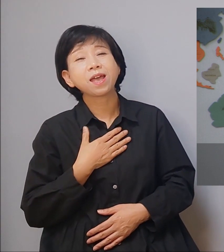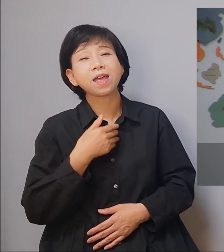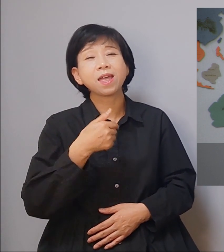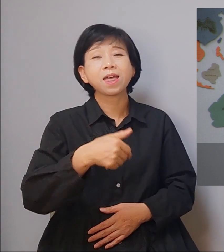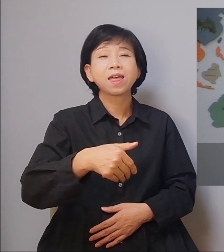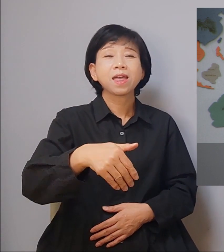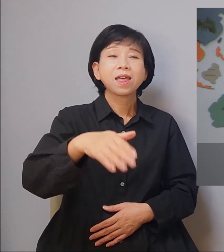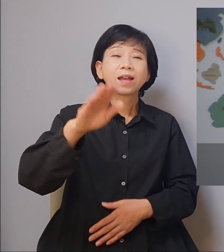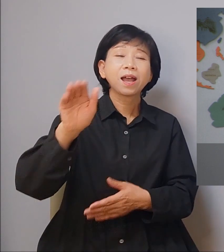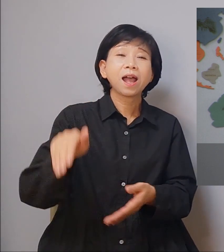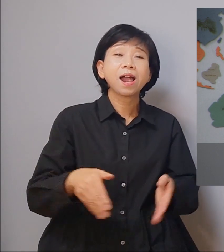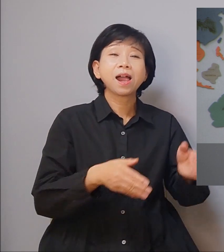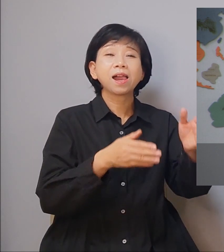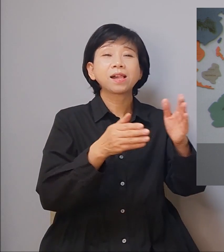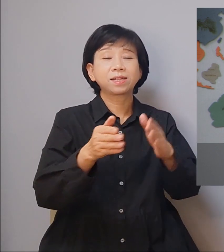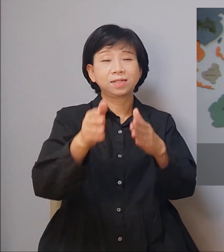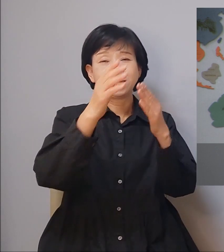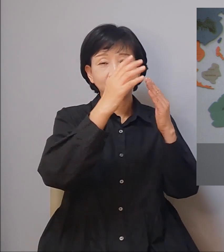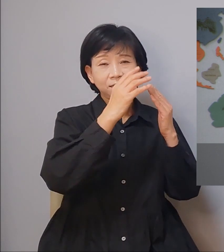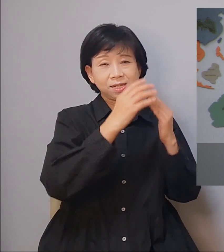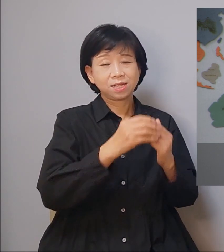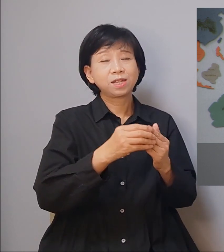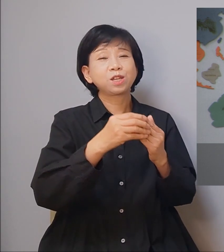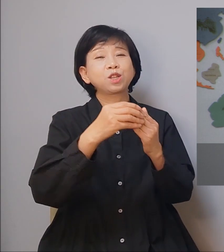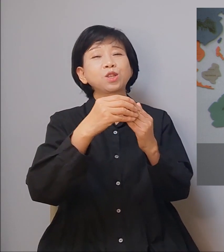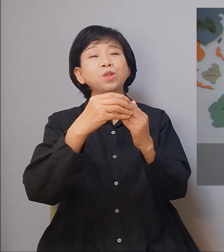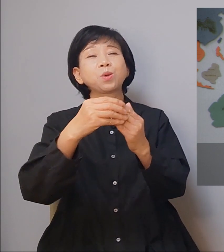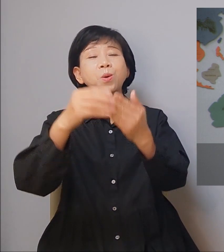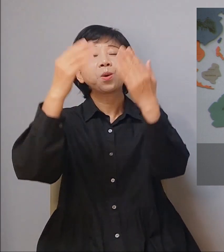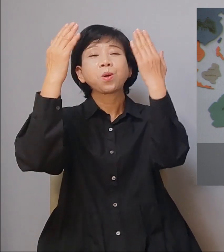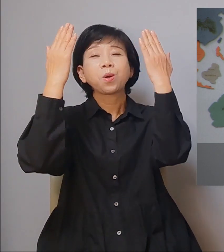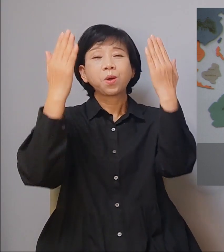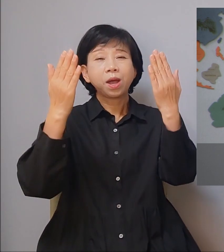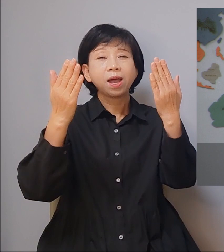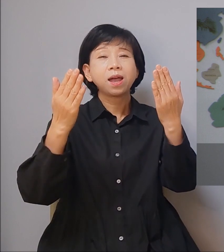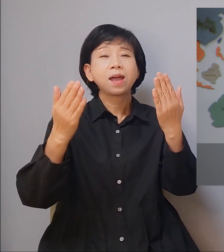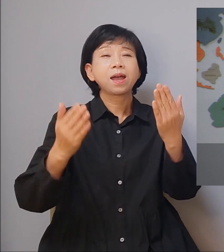주네 갈 길인